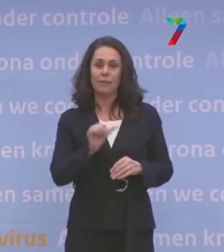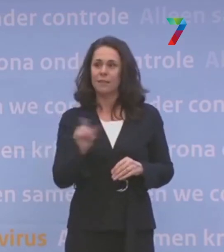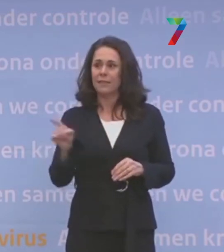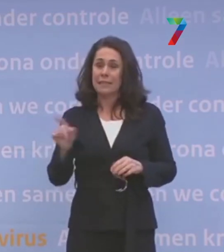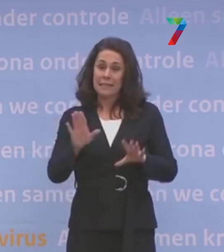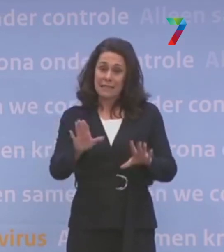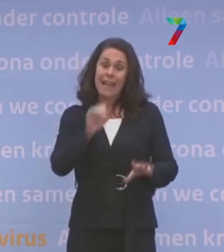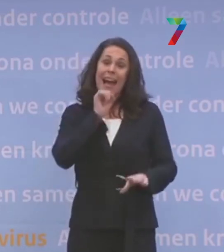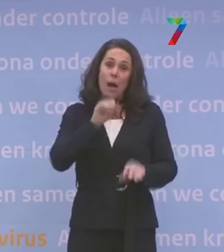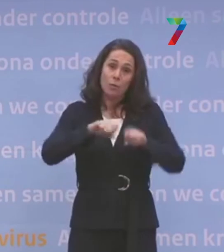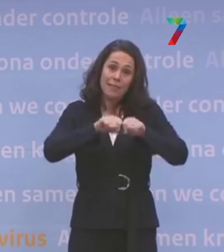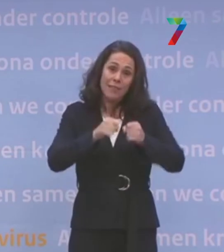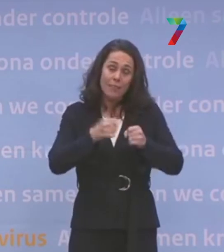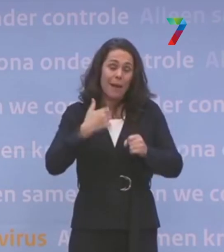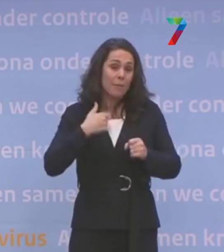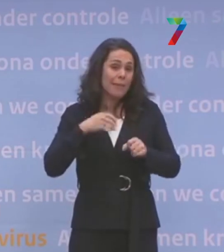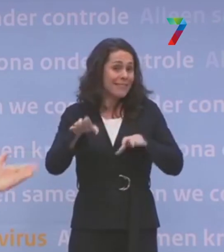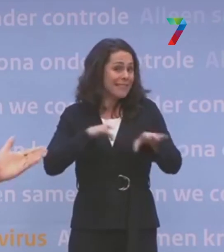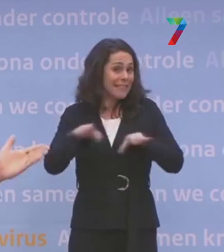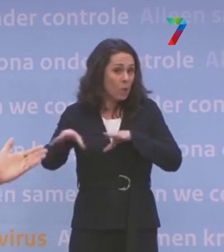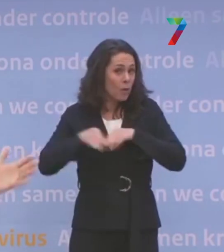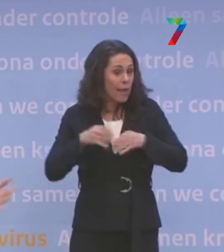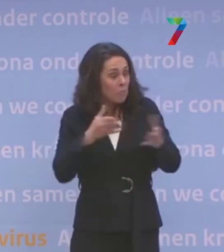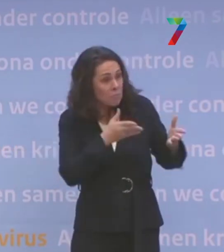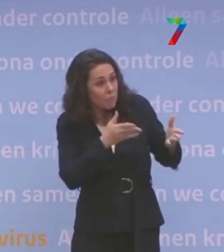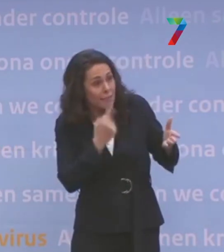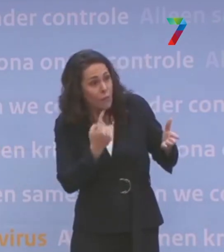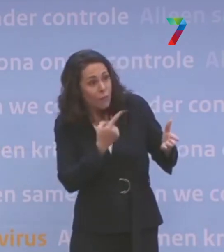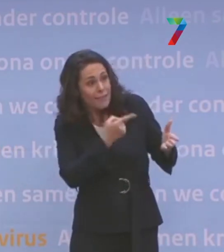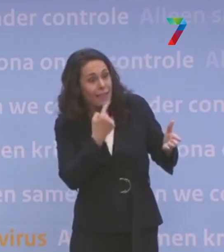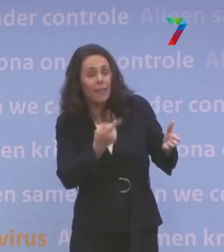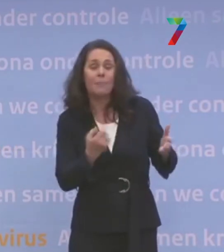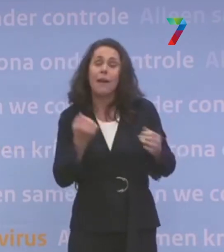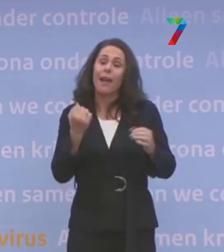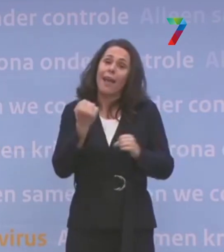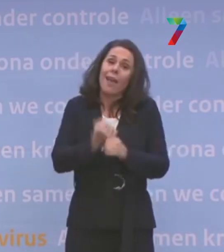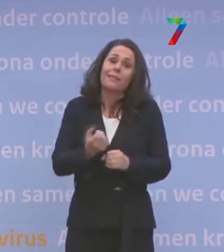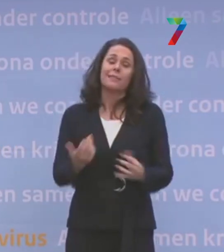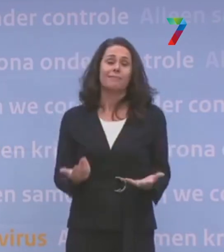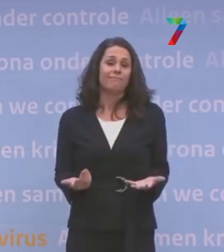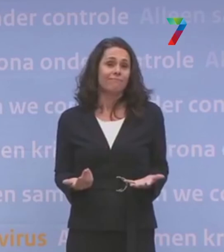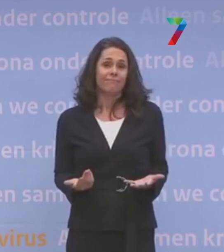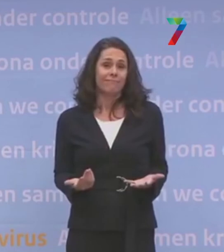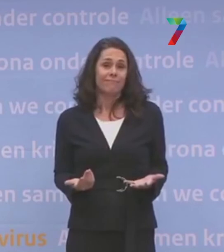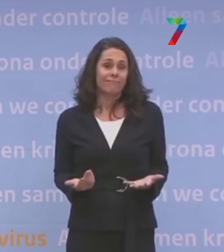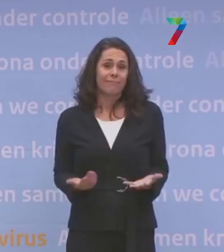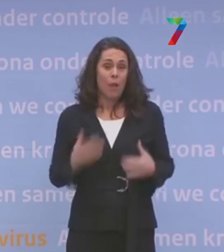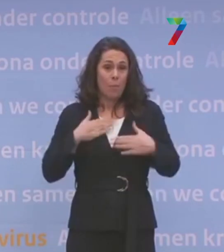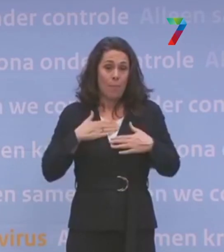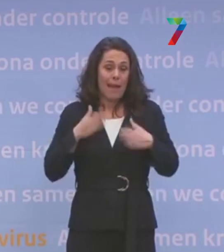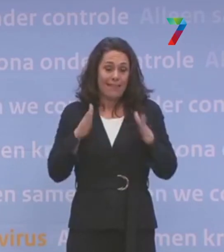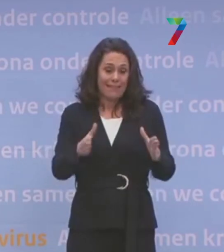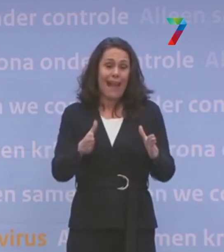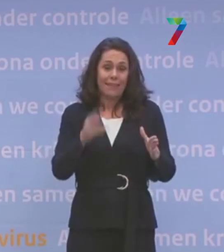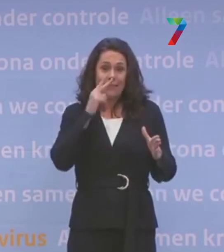kinderen? Ik zou bij oude kwetsbare mensen de risico's echt niet nemen. Ja, kun ik jij niet zoveel zeggen. Maar de lijn is echt... ik zie op mijn straat dat